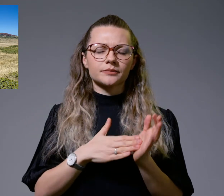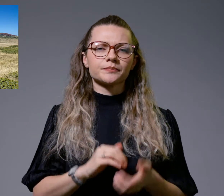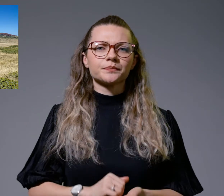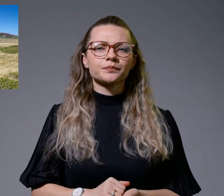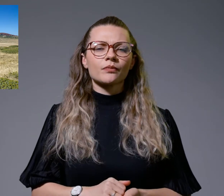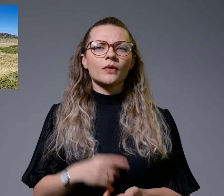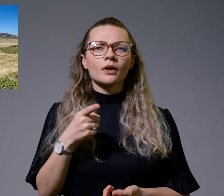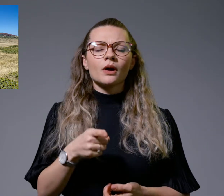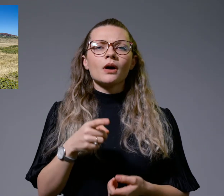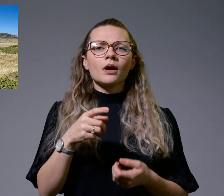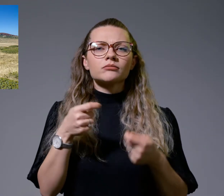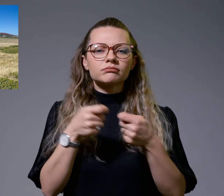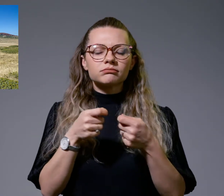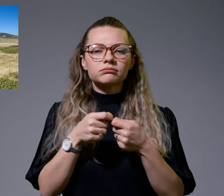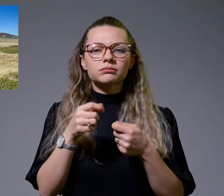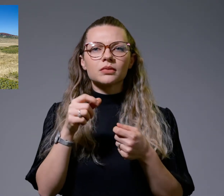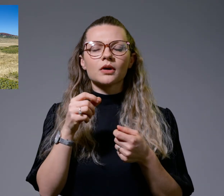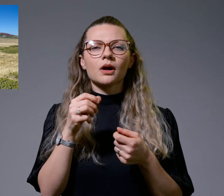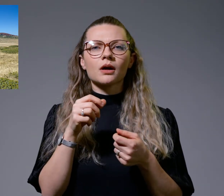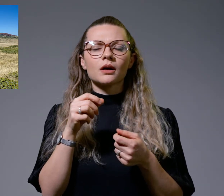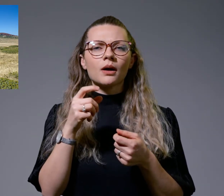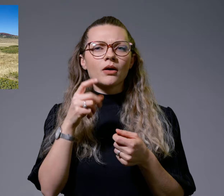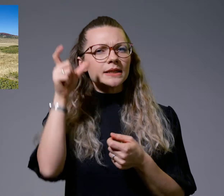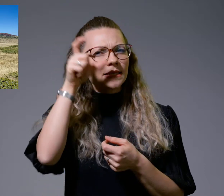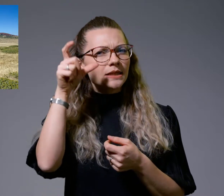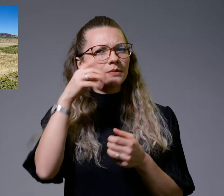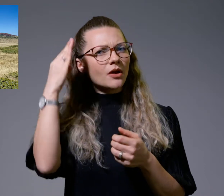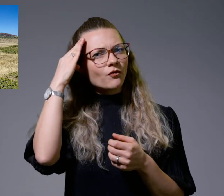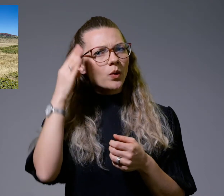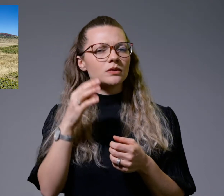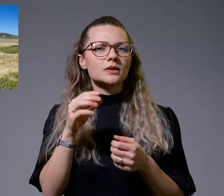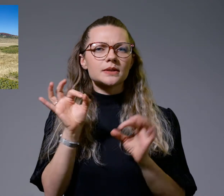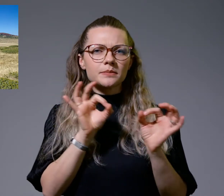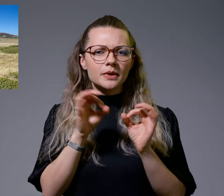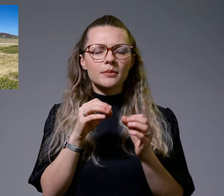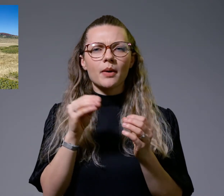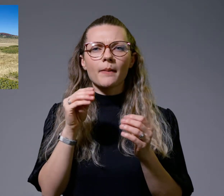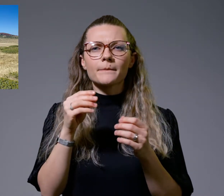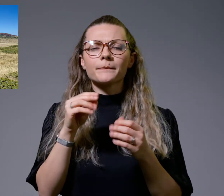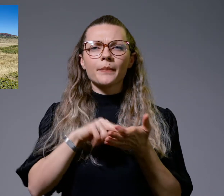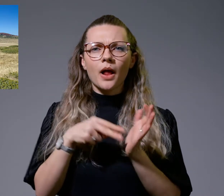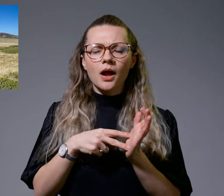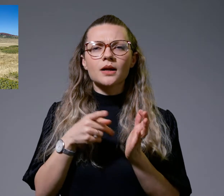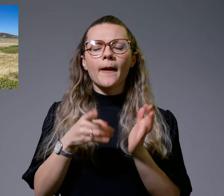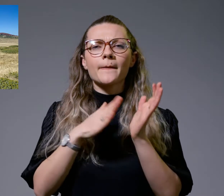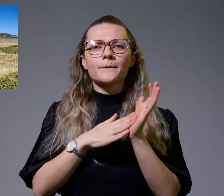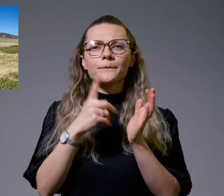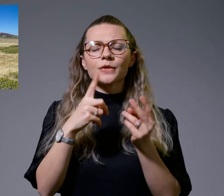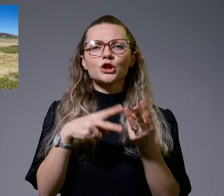Оперативниот штаб на српската војска, со кој командувал војводата Мишик, бил стациониран